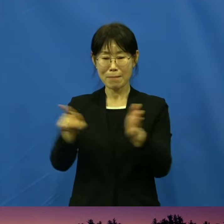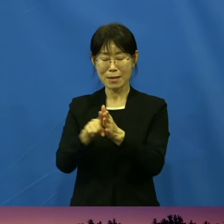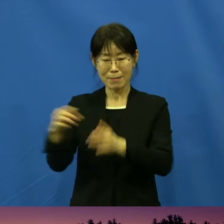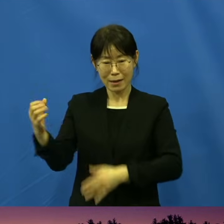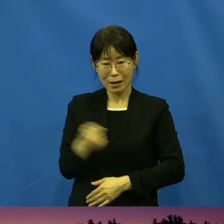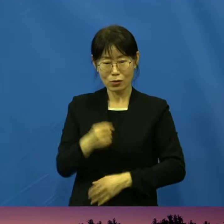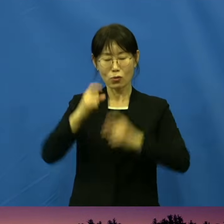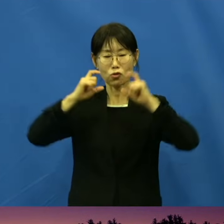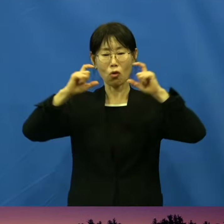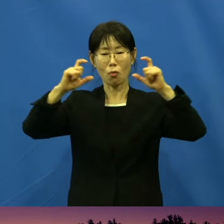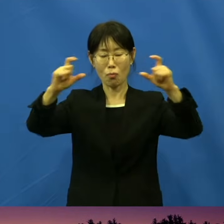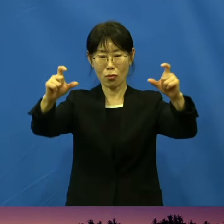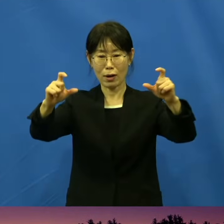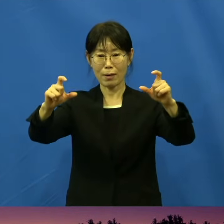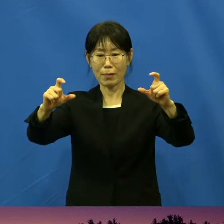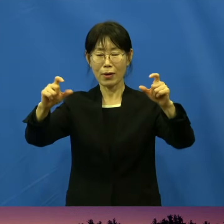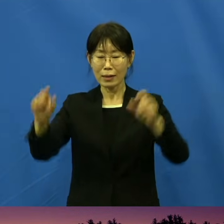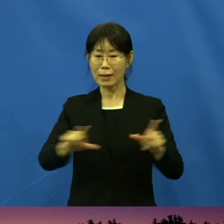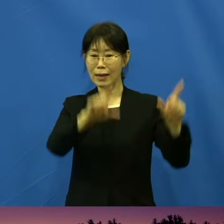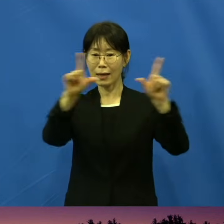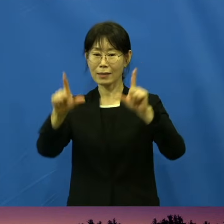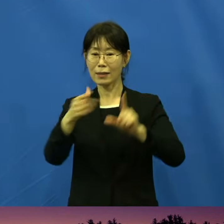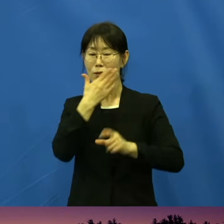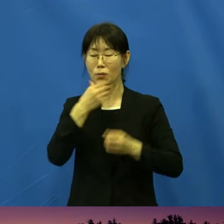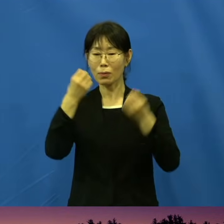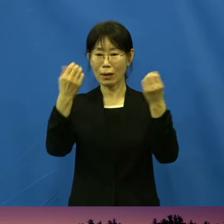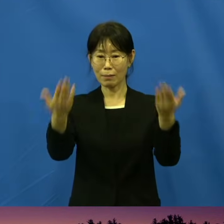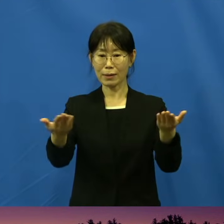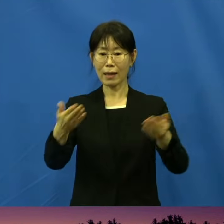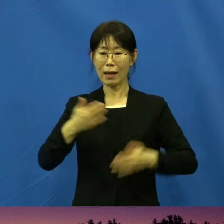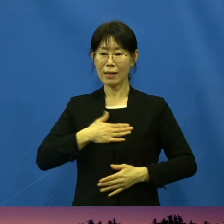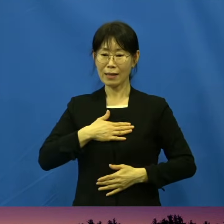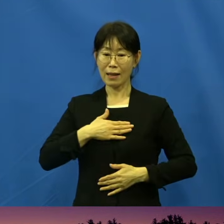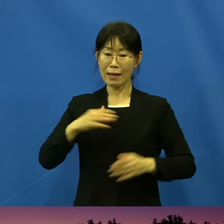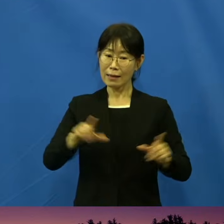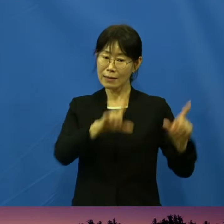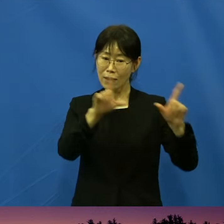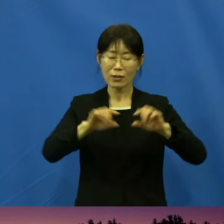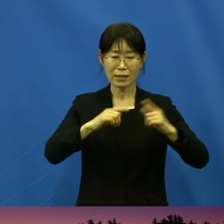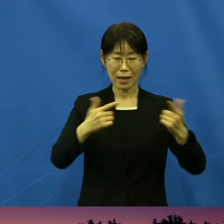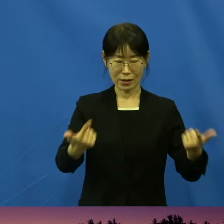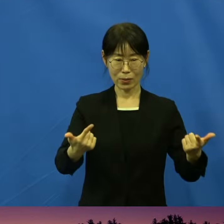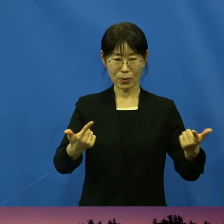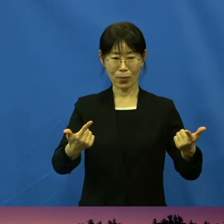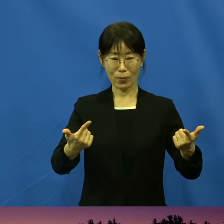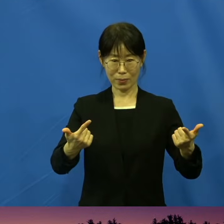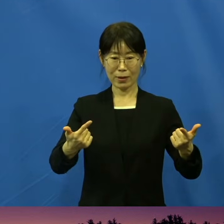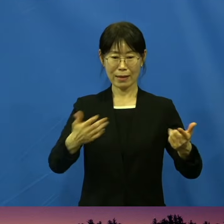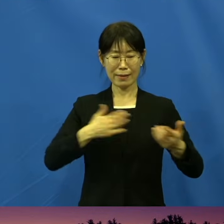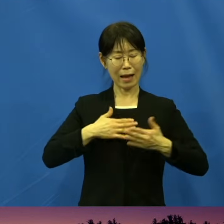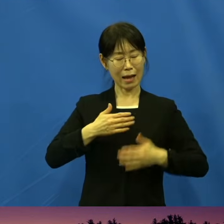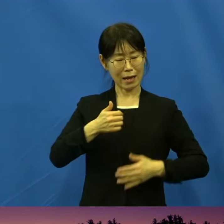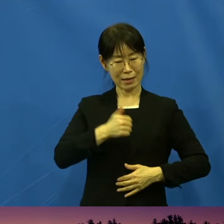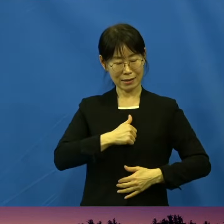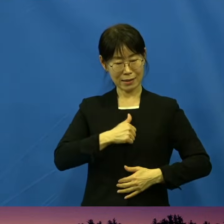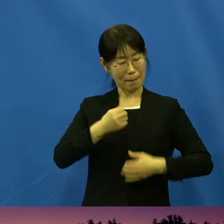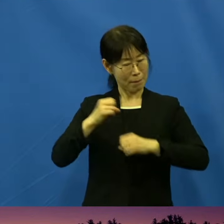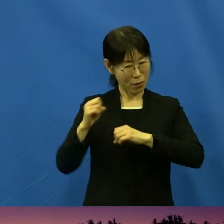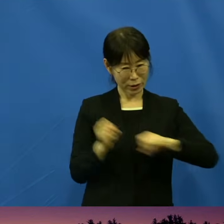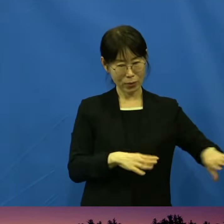선포하며 나아갈 수 있게 되기를 축원합니다. 이제는 내가 사는 게 아닙니다. 내가 그리스도와 함께 십자가에 못